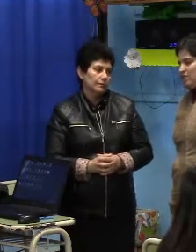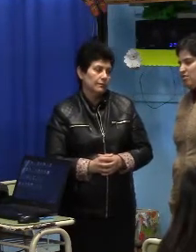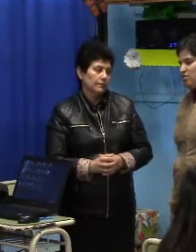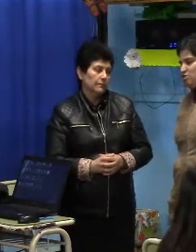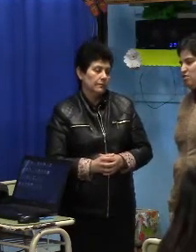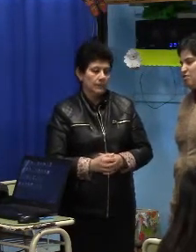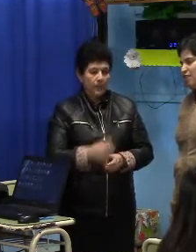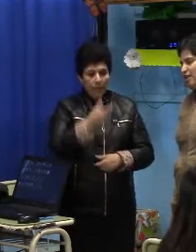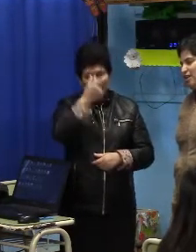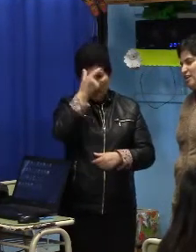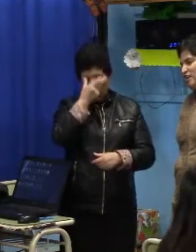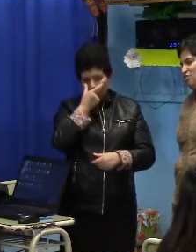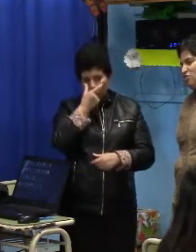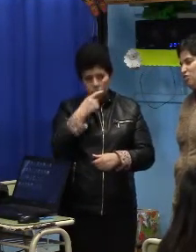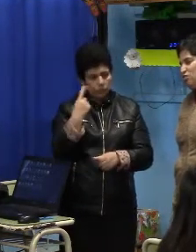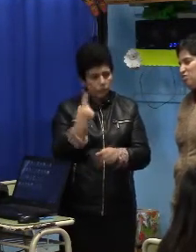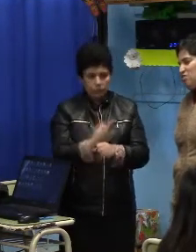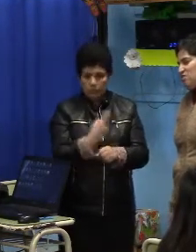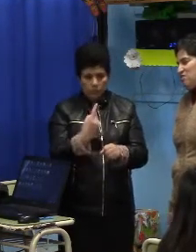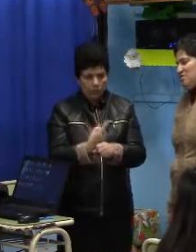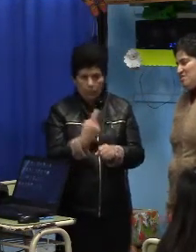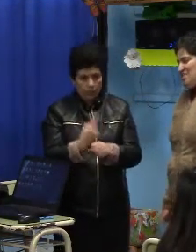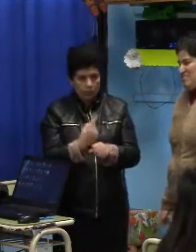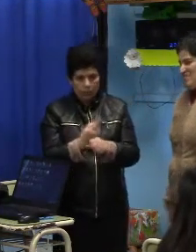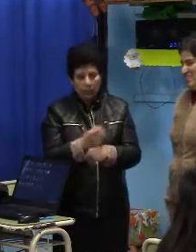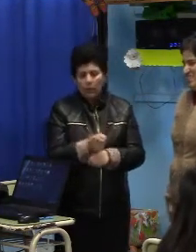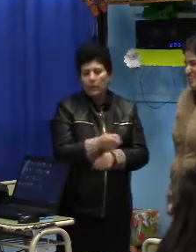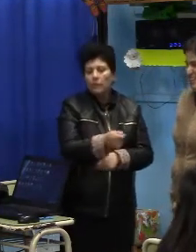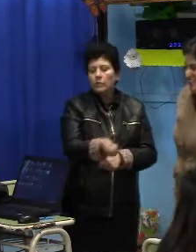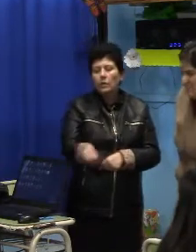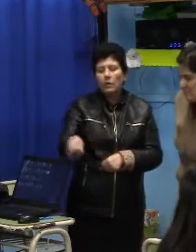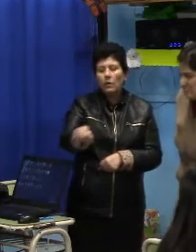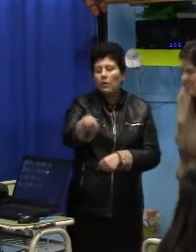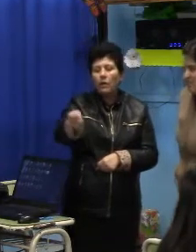Al ciego no se lo puede largar solo.